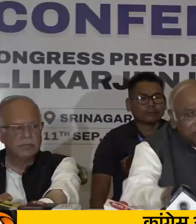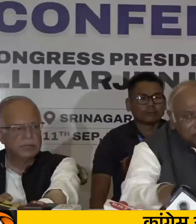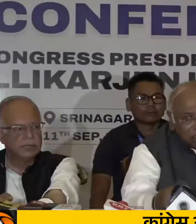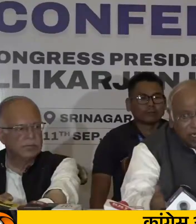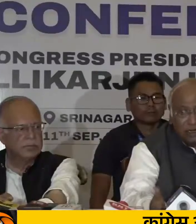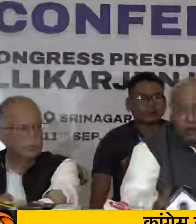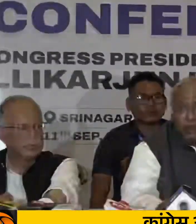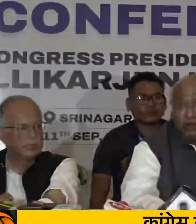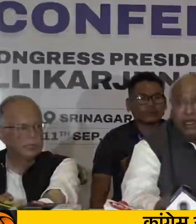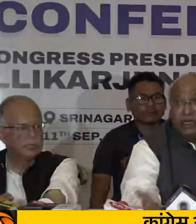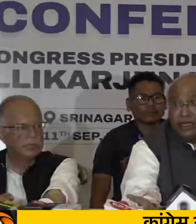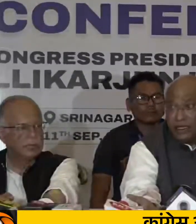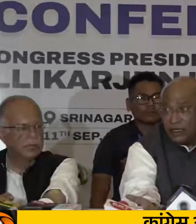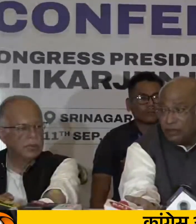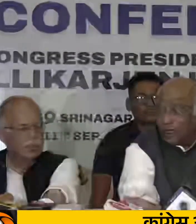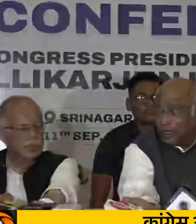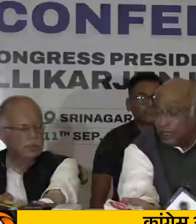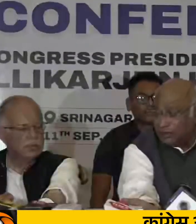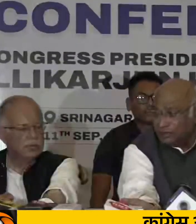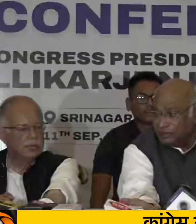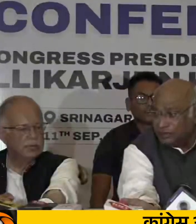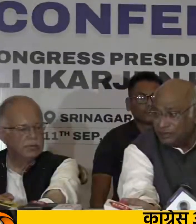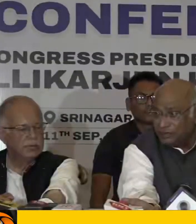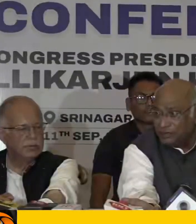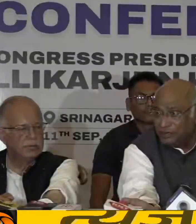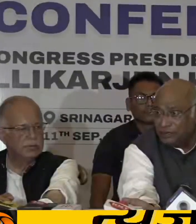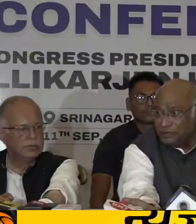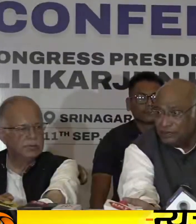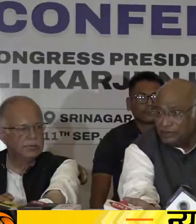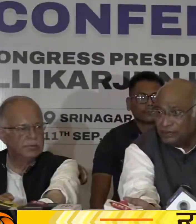लेकिन यहां स्टेट को यूनियन टेरिटरी बनाया।